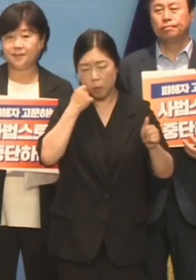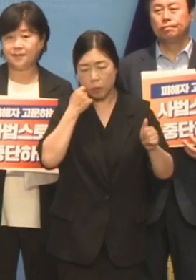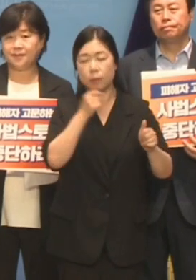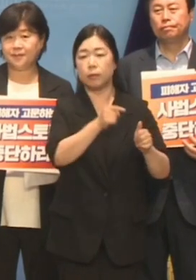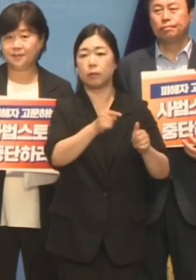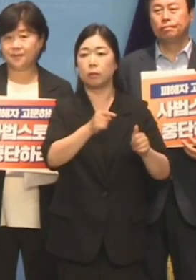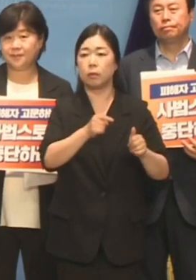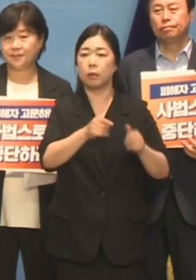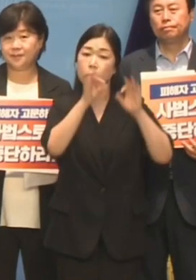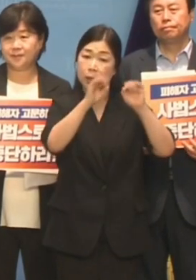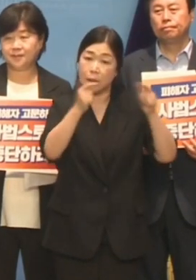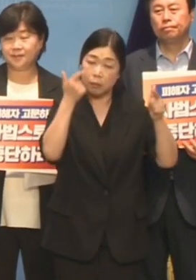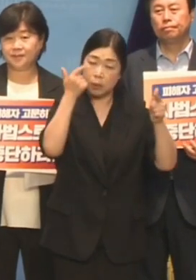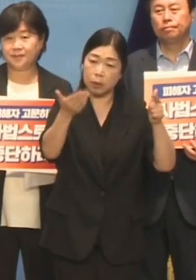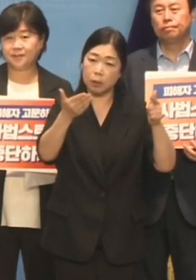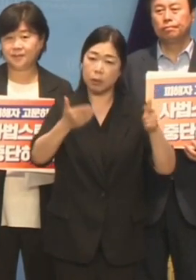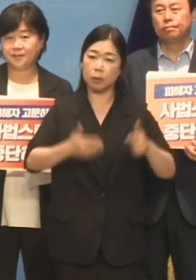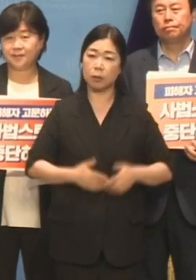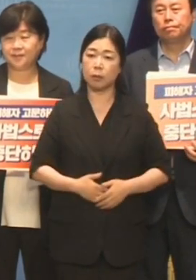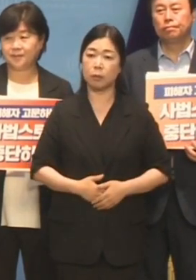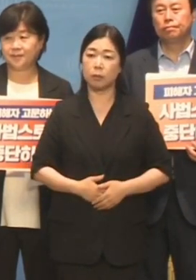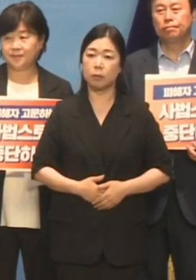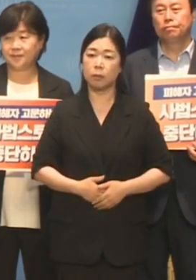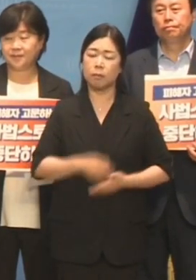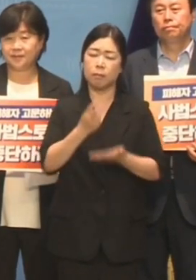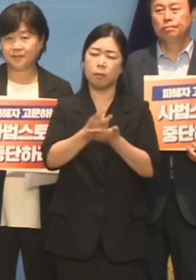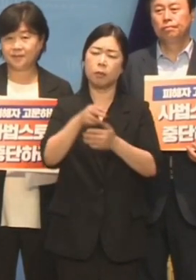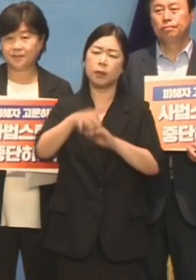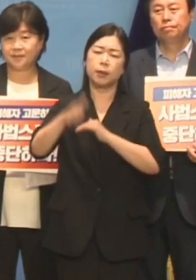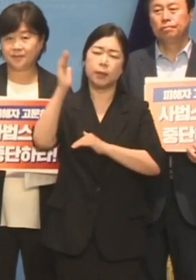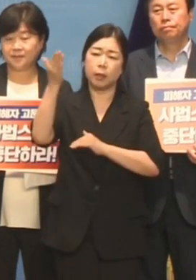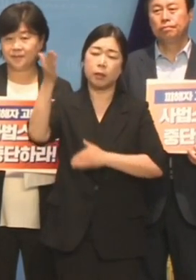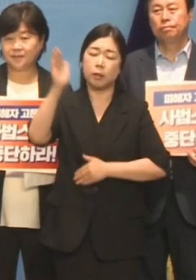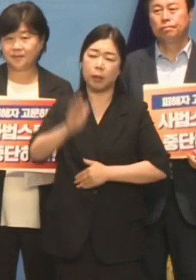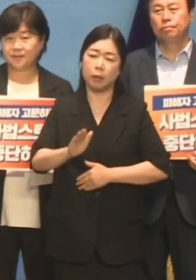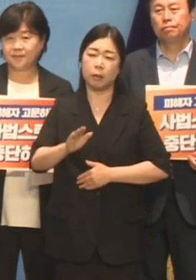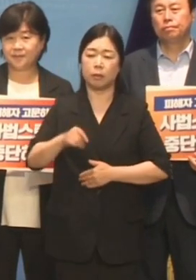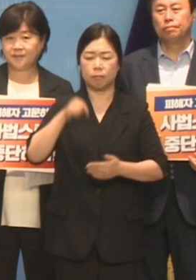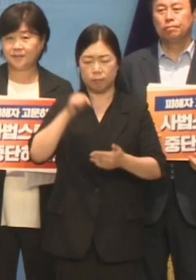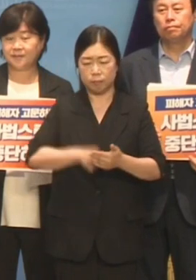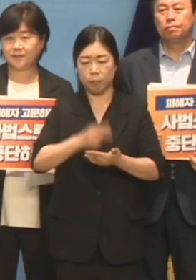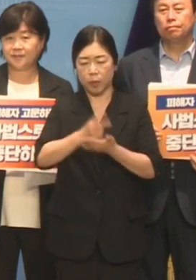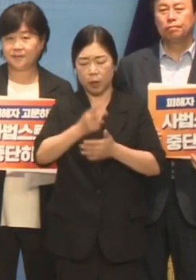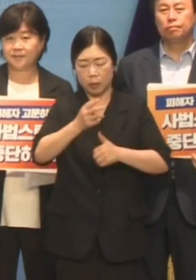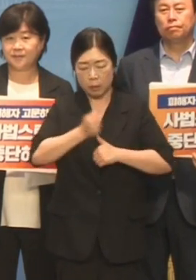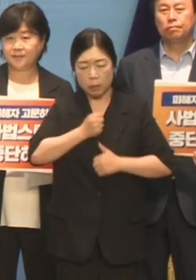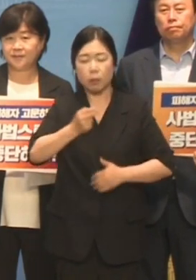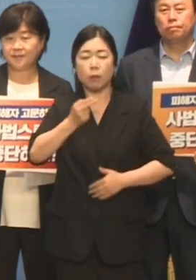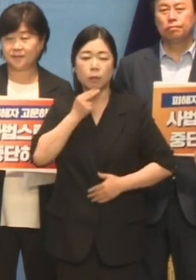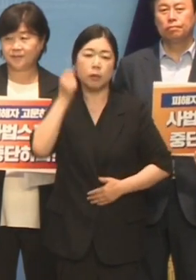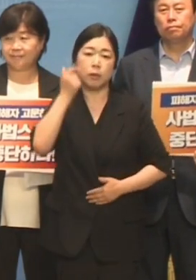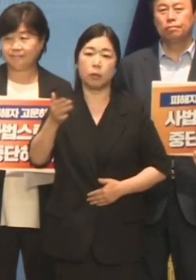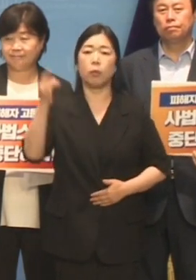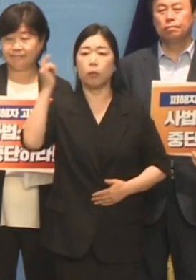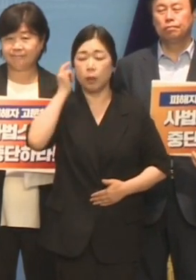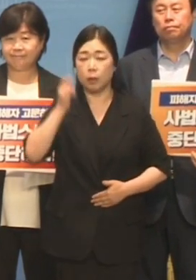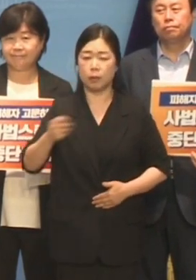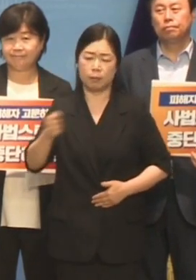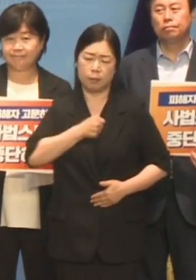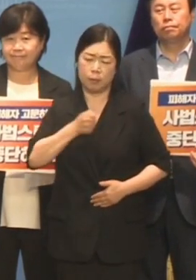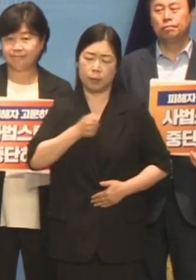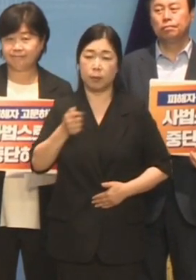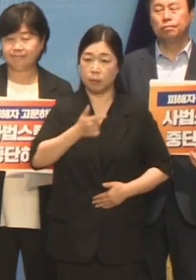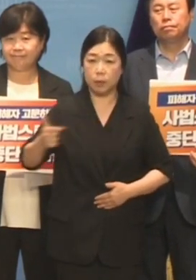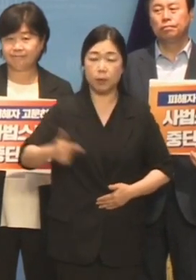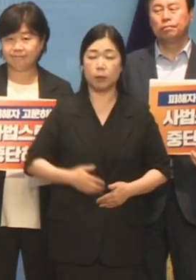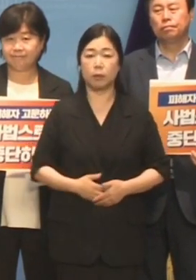어려움은 눈에 보이지 않는지, 법치를 얘기하면서 왜 이렇게 법을 지키지 않는지 정말